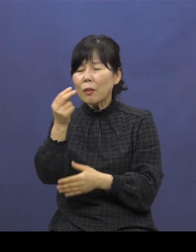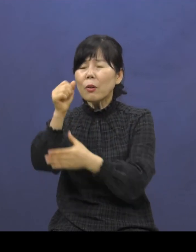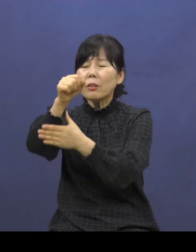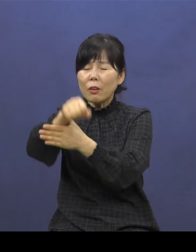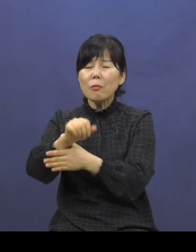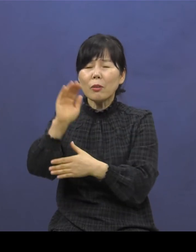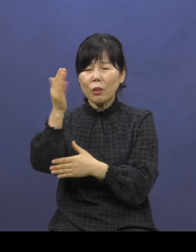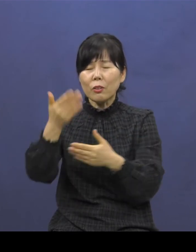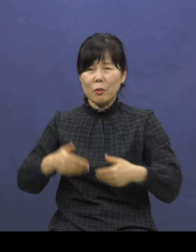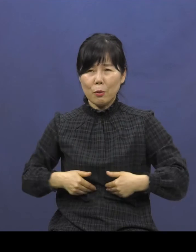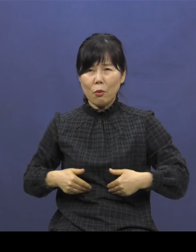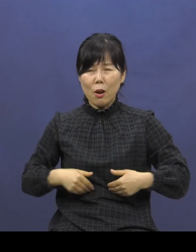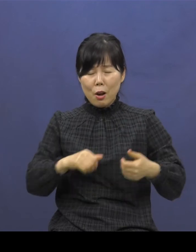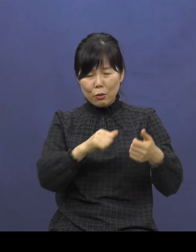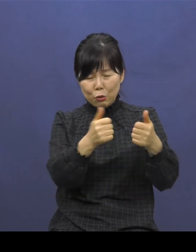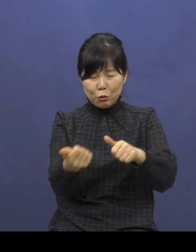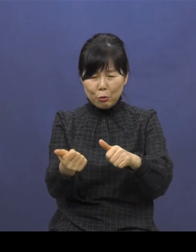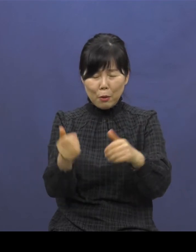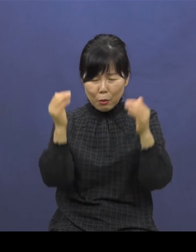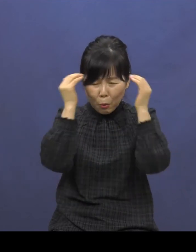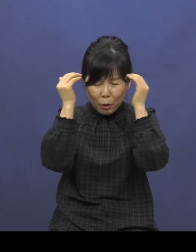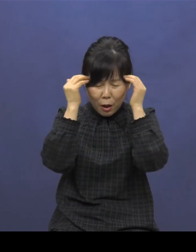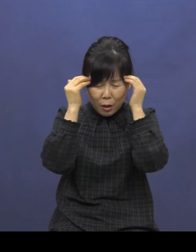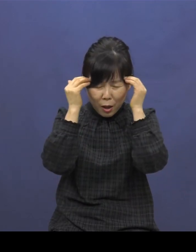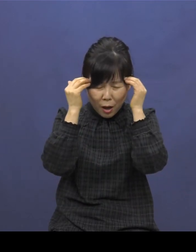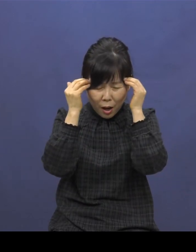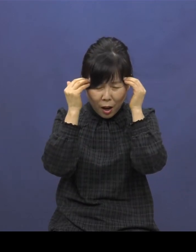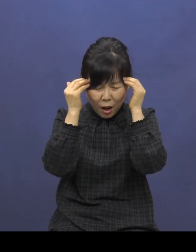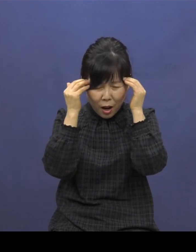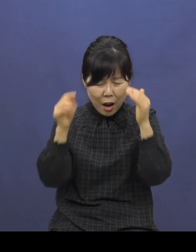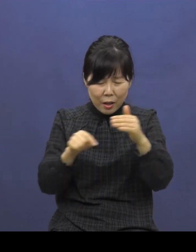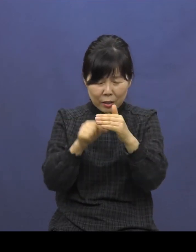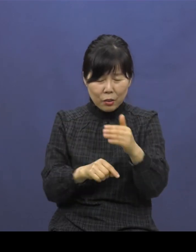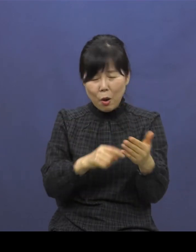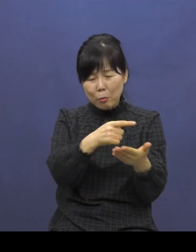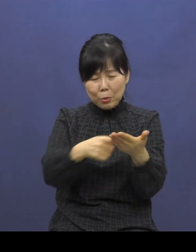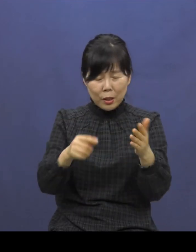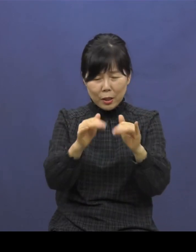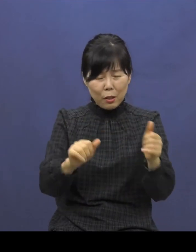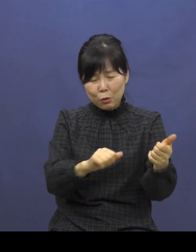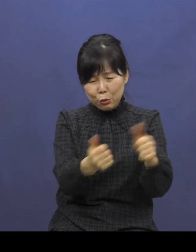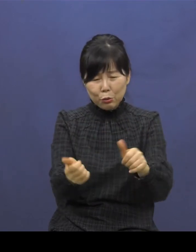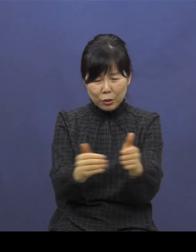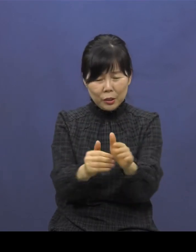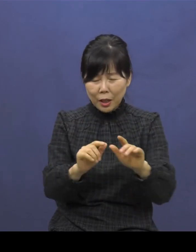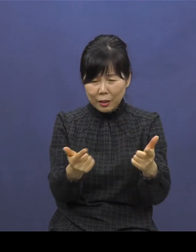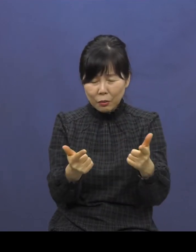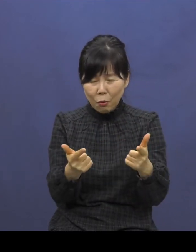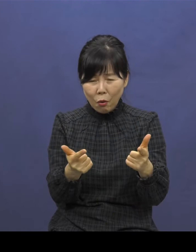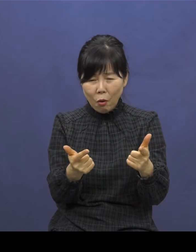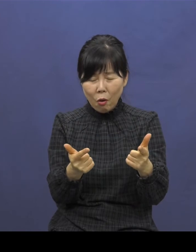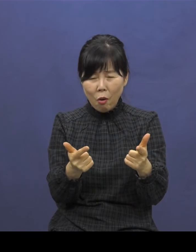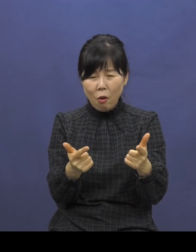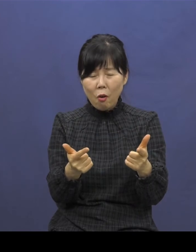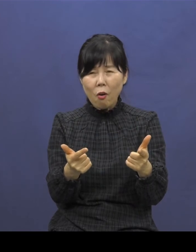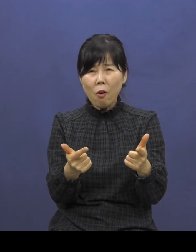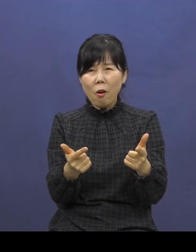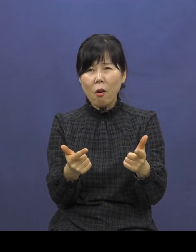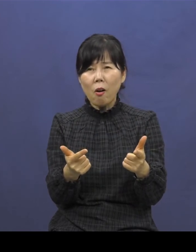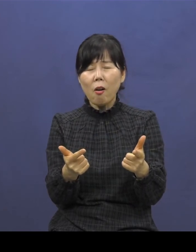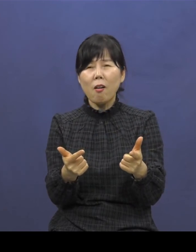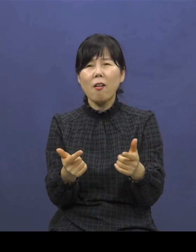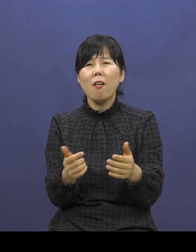합니다. 사망과 고난 상황 속에서 죽어버린 피해자가 아니라 정말 오히려 그 가운데